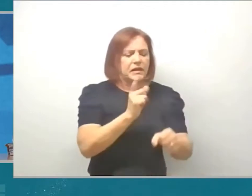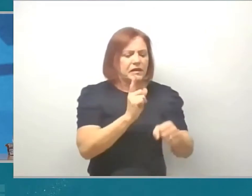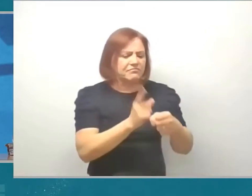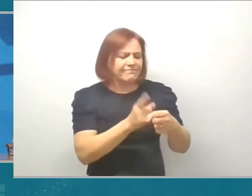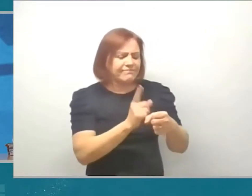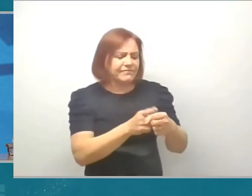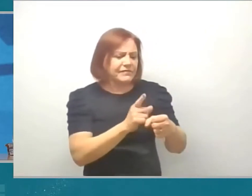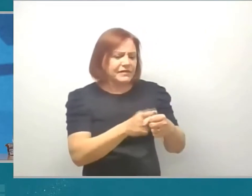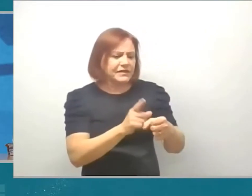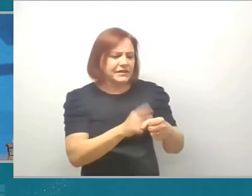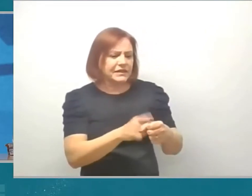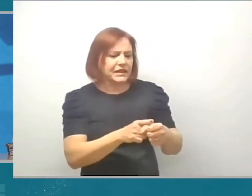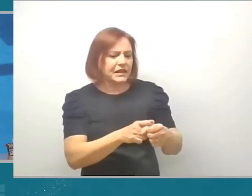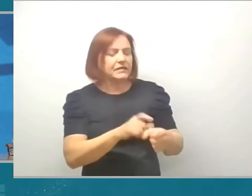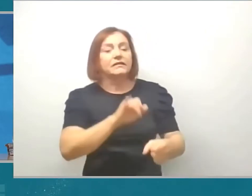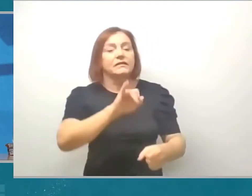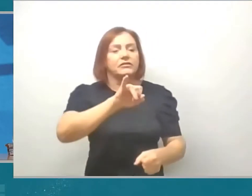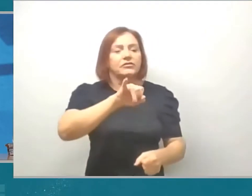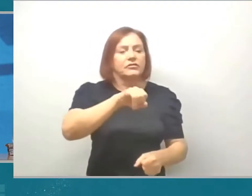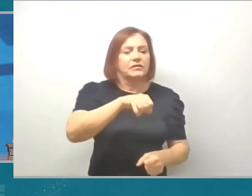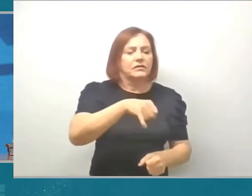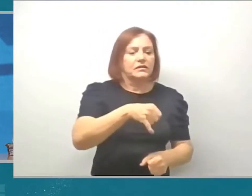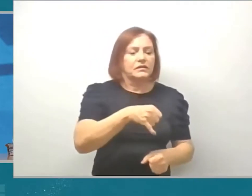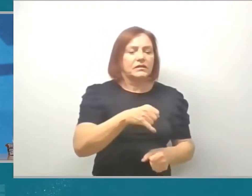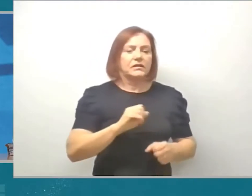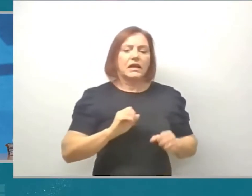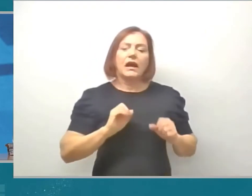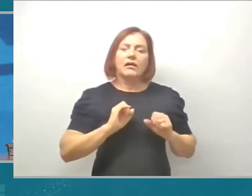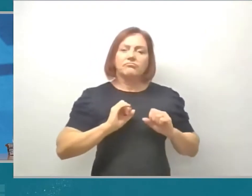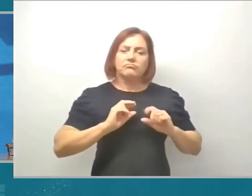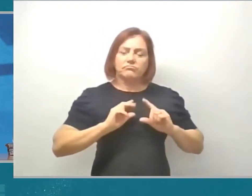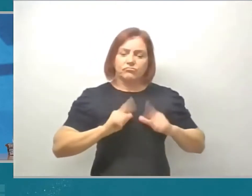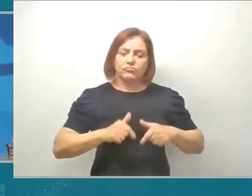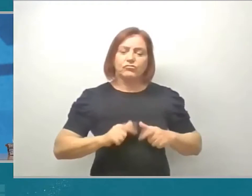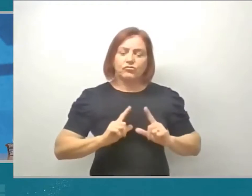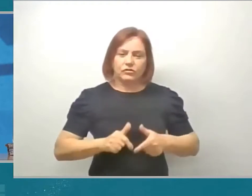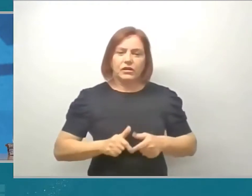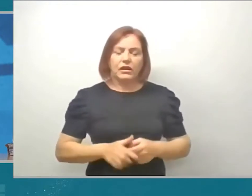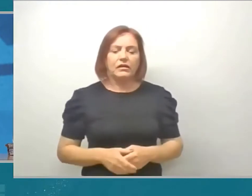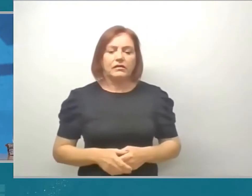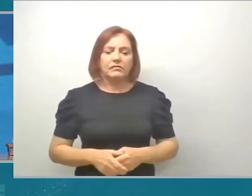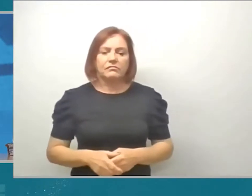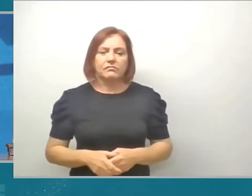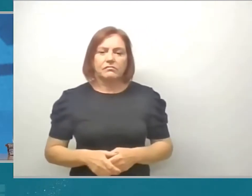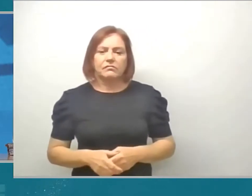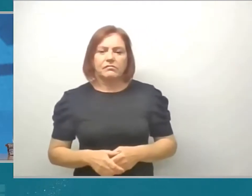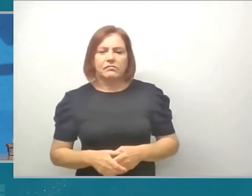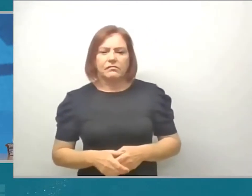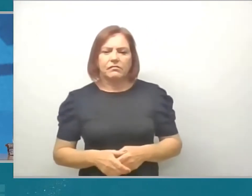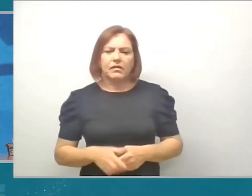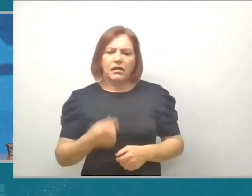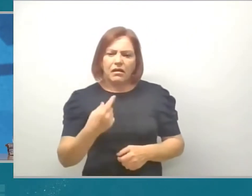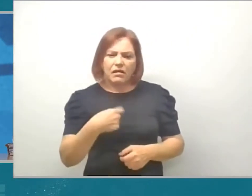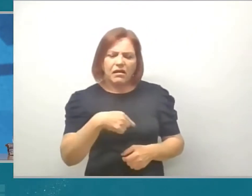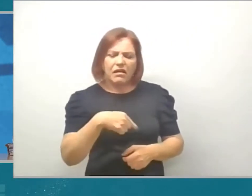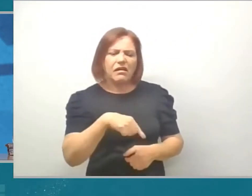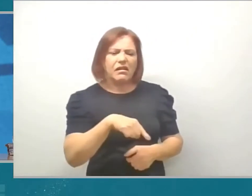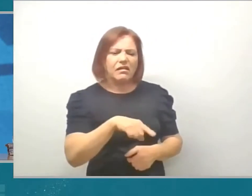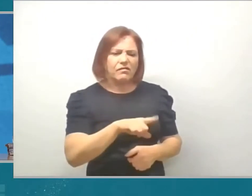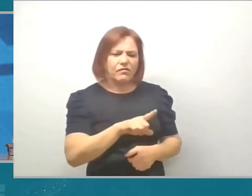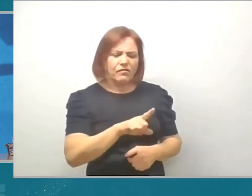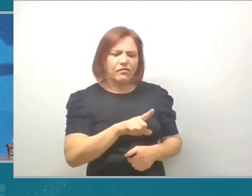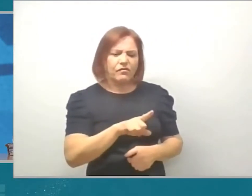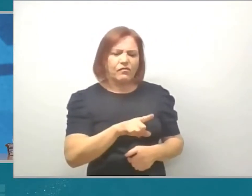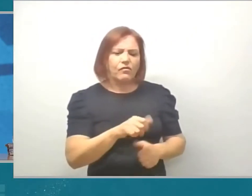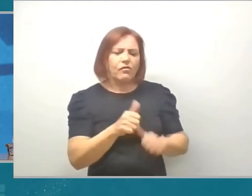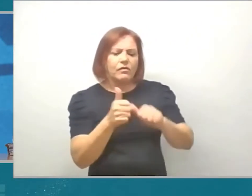com eles e batizava. O Senhor Jesus é totalmente legal, porque